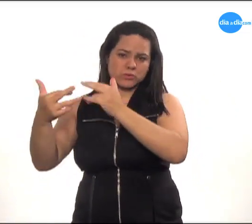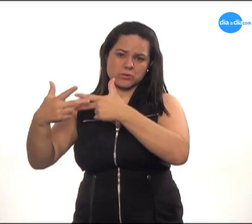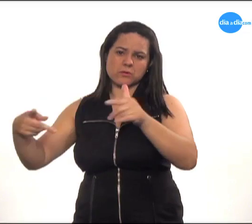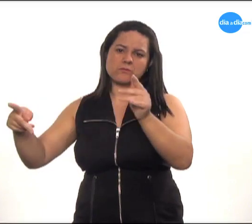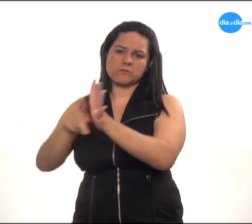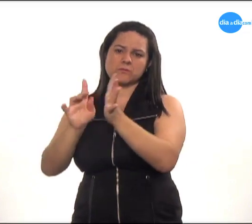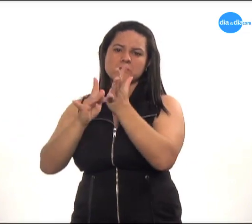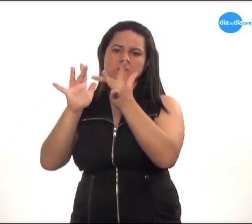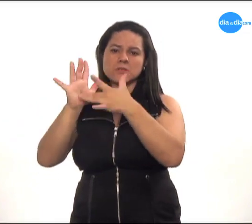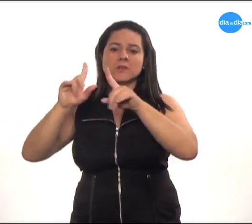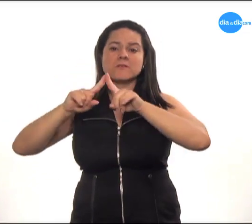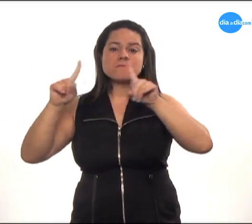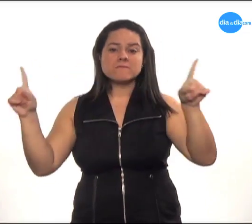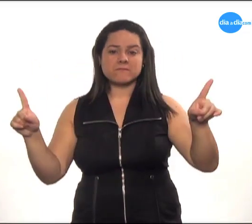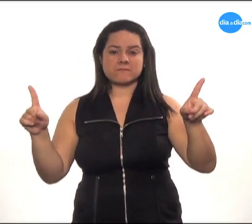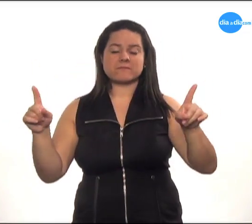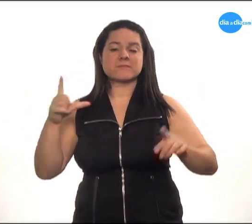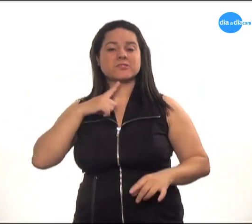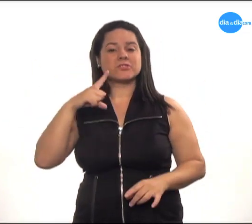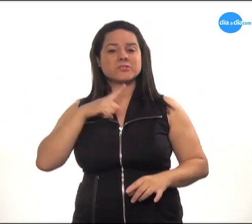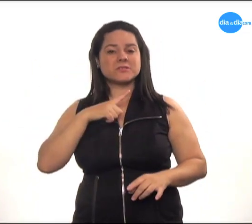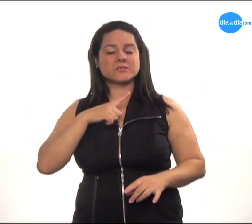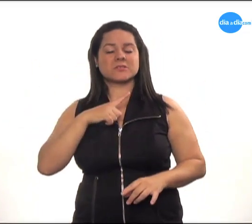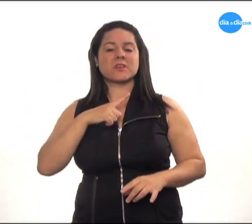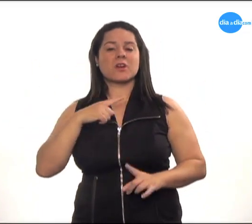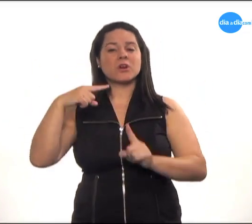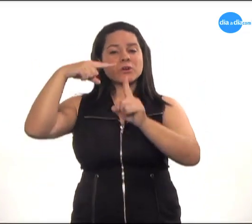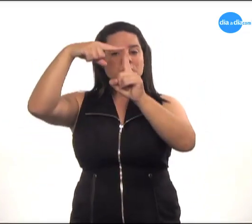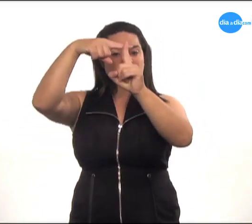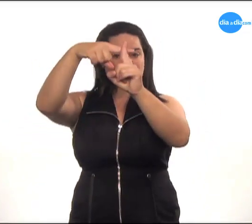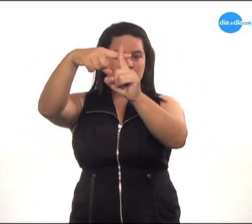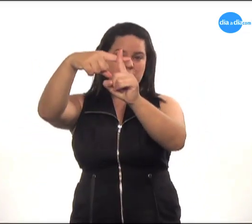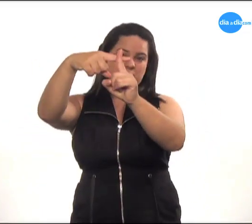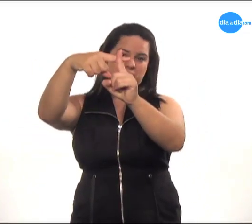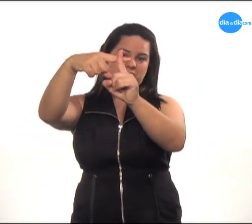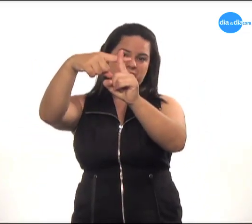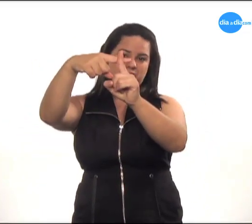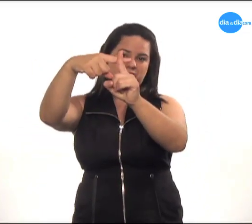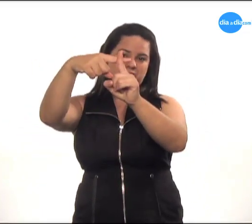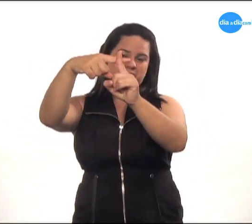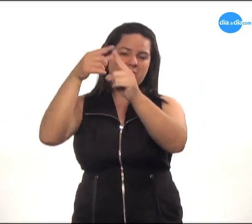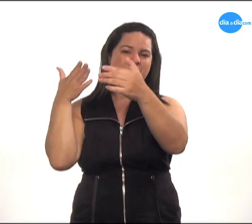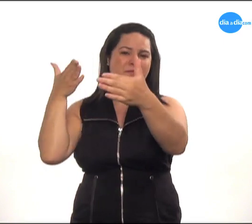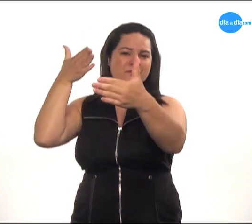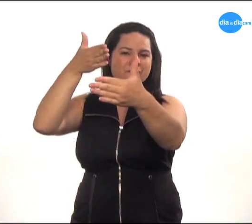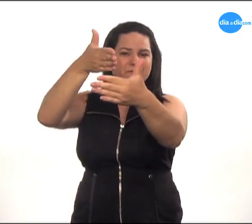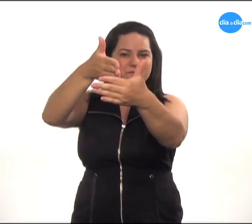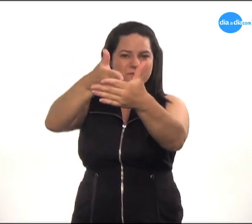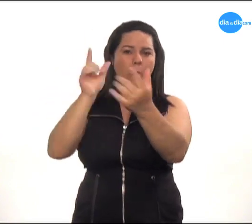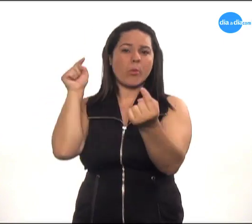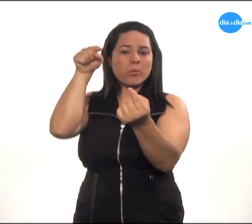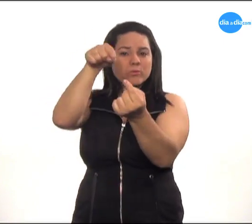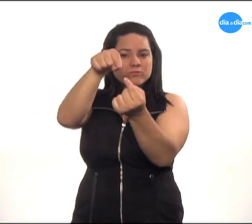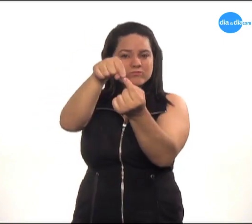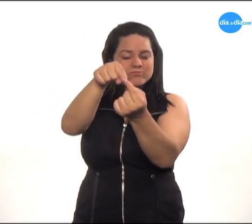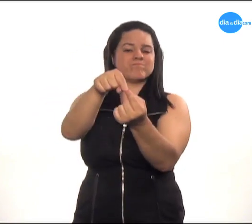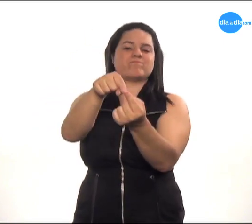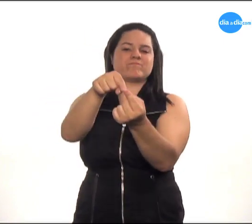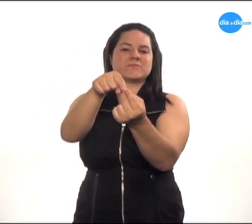Porém, no meio do caminho de Jesus tinha uma cruz. E esse era o propósito de Deus: que Ele morresse na cruz